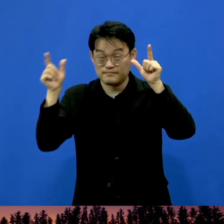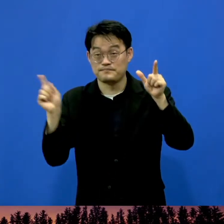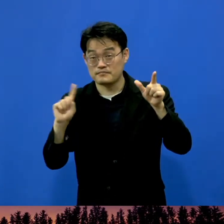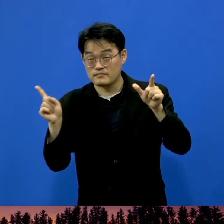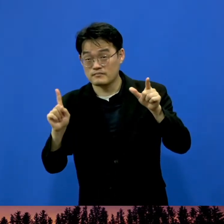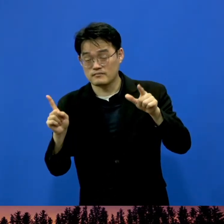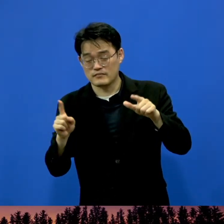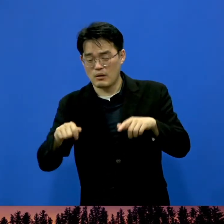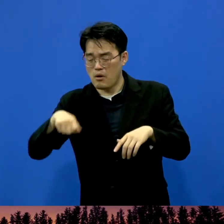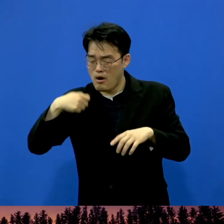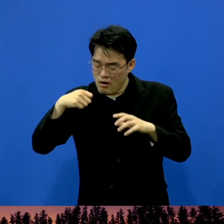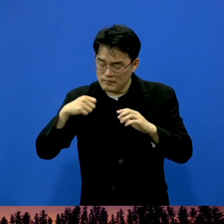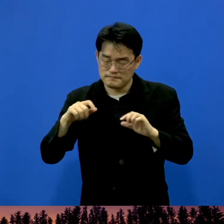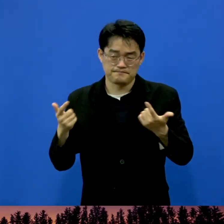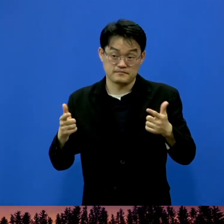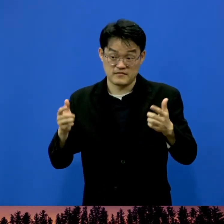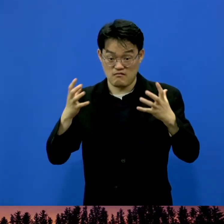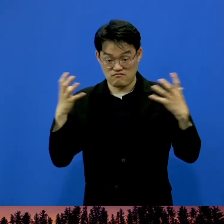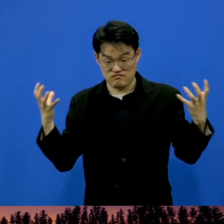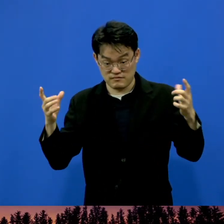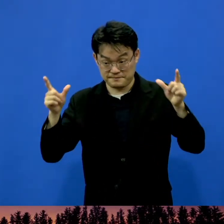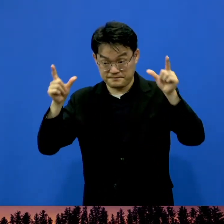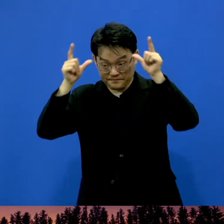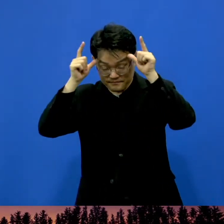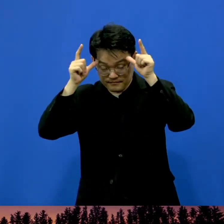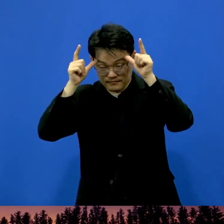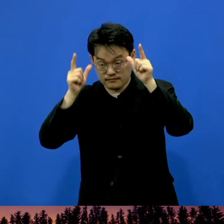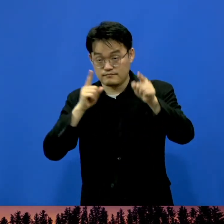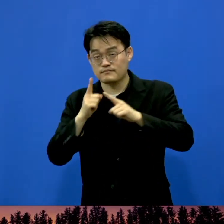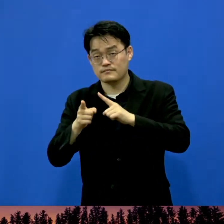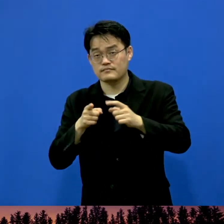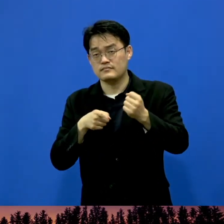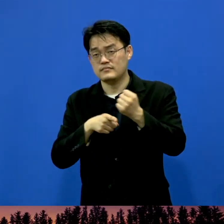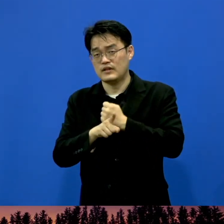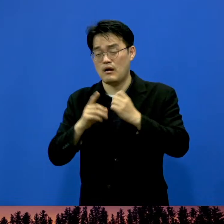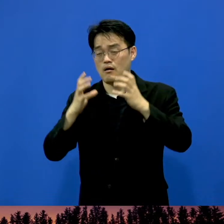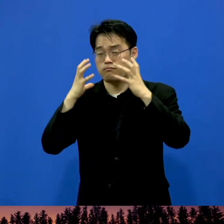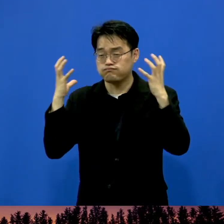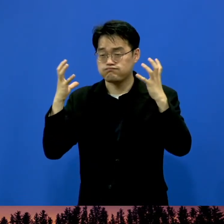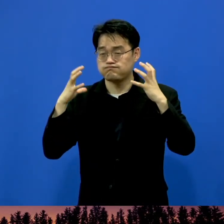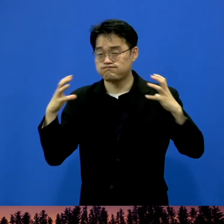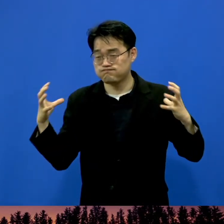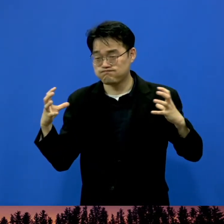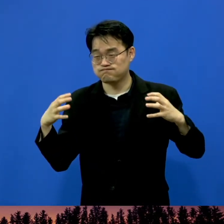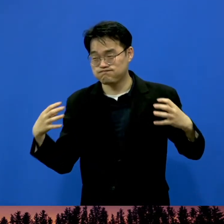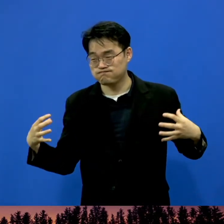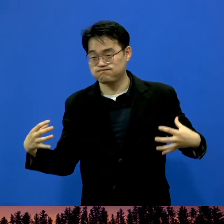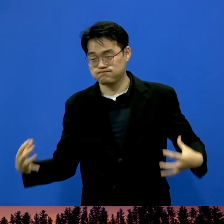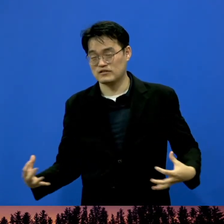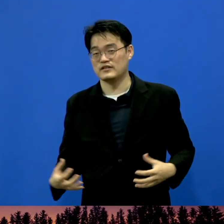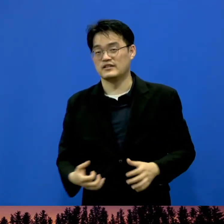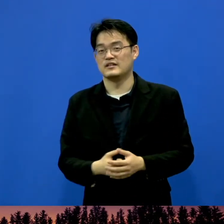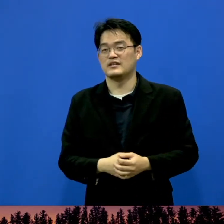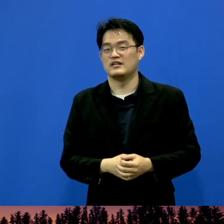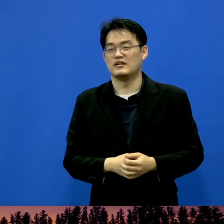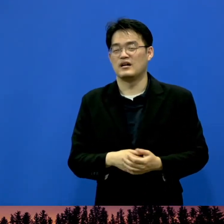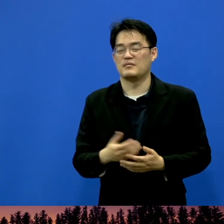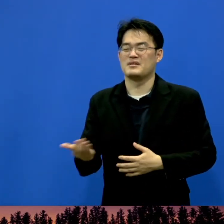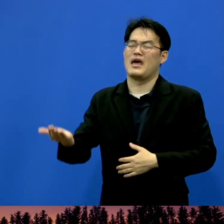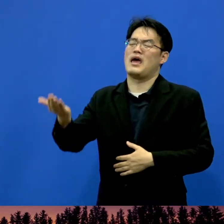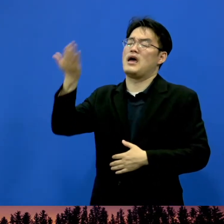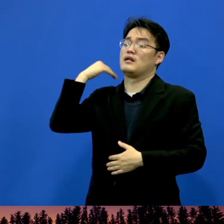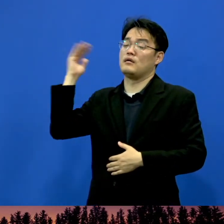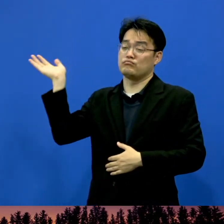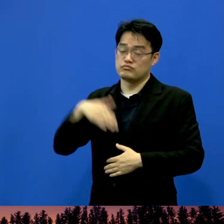있는 게 아니에요. 이 살찐 송아지라는 말은 포동포동하게 그 살찐 송아지를 오래전부터